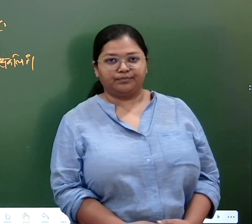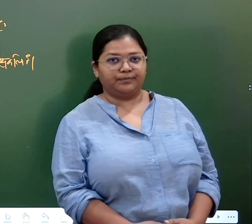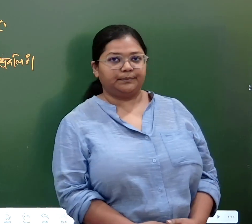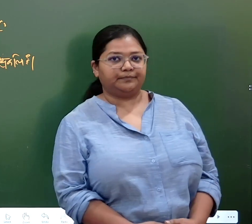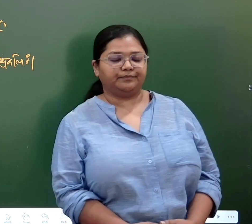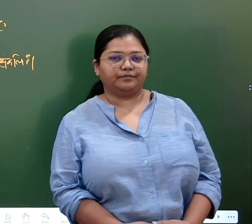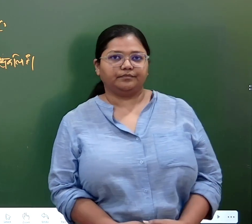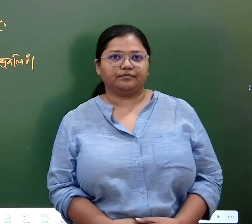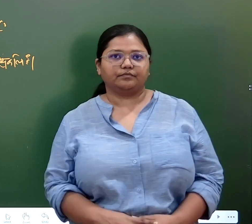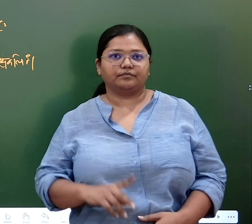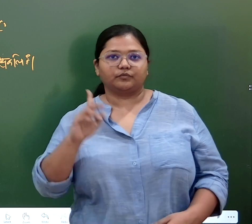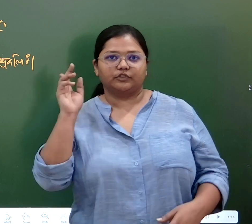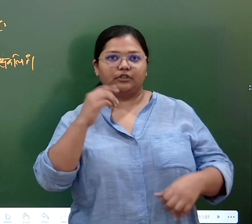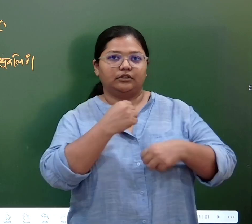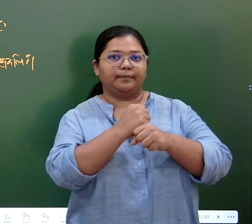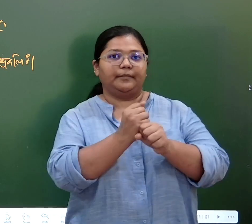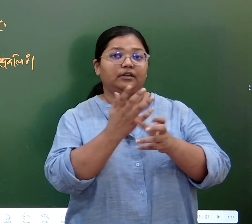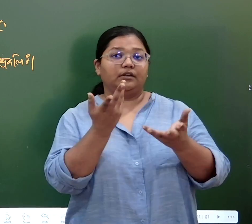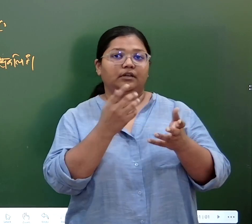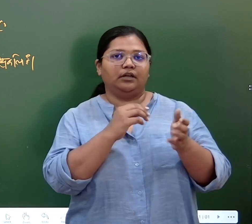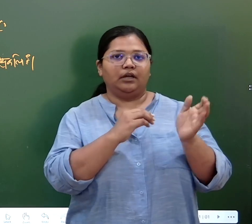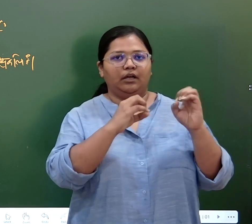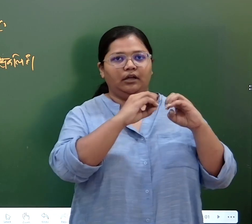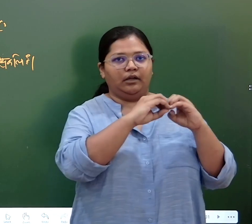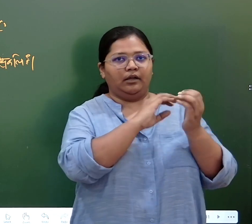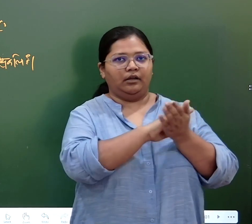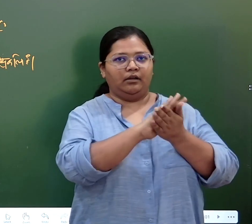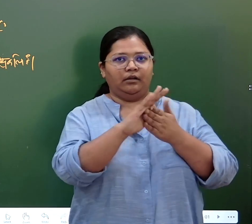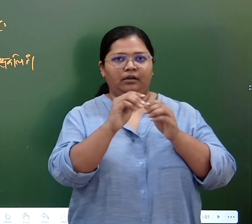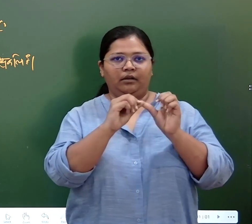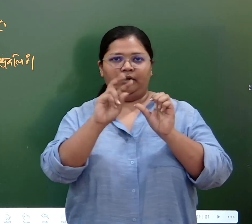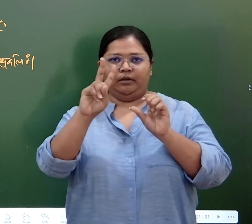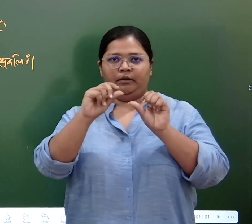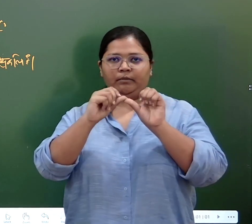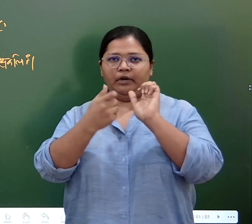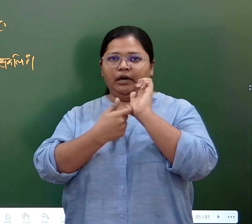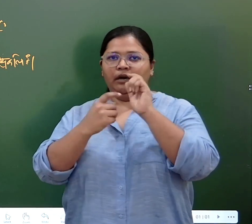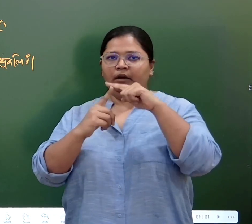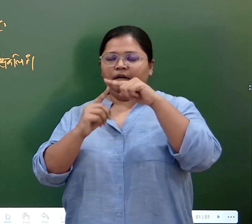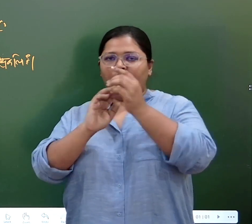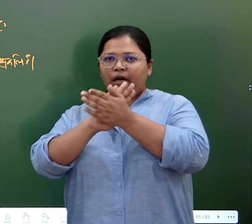ठीक। भावार्थ नारायण इनकी ग्रंथ का नाम है,